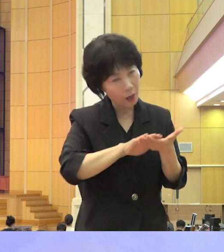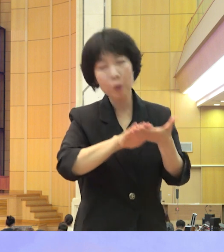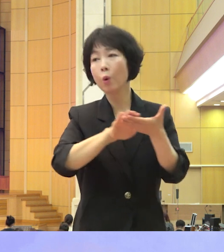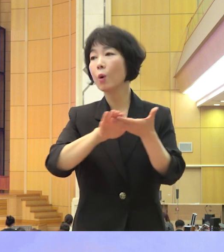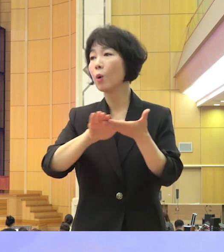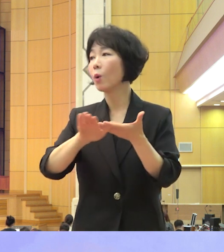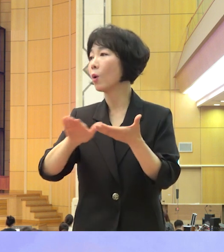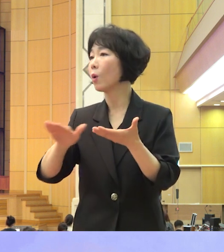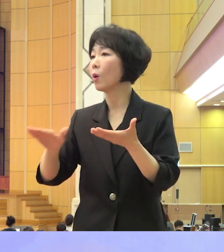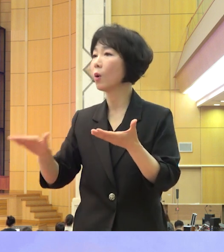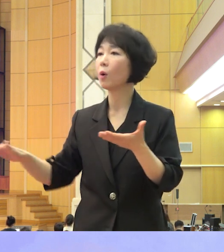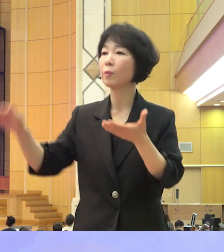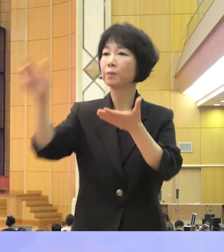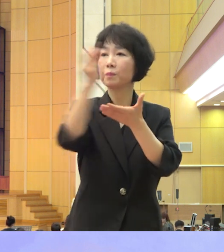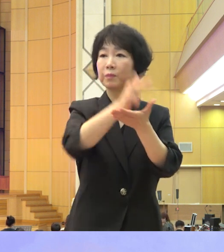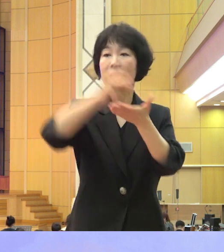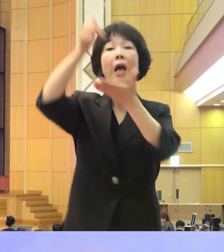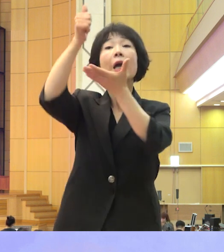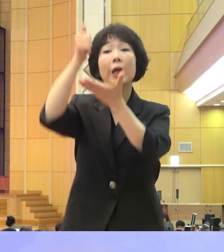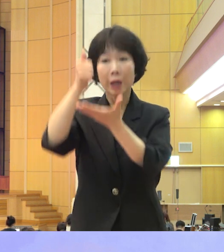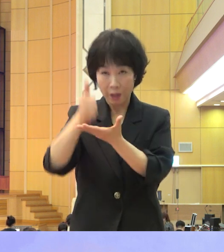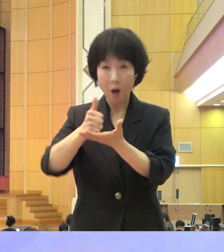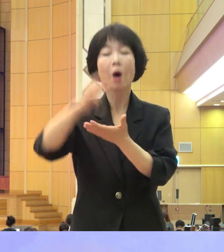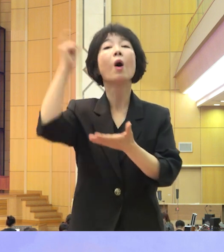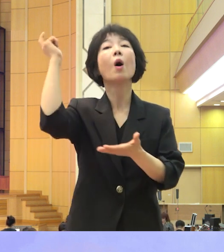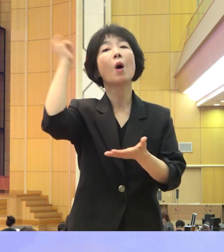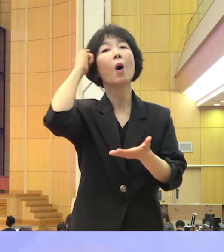여호와 샬롬